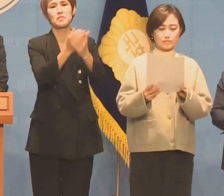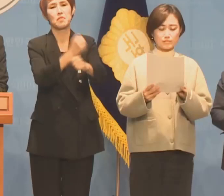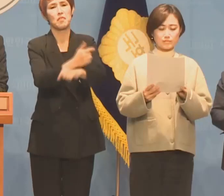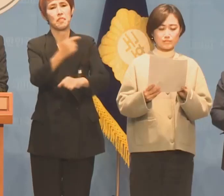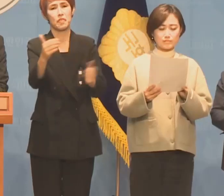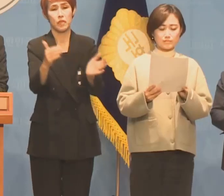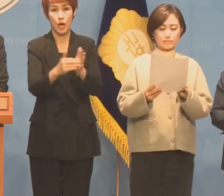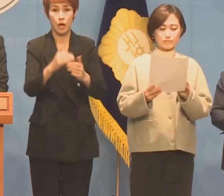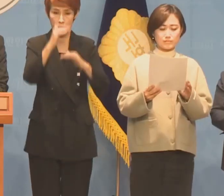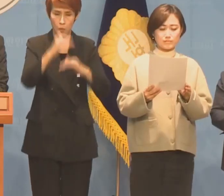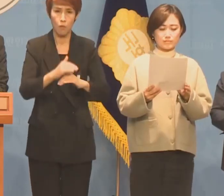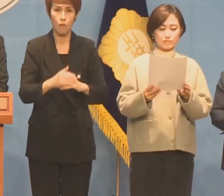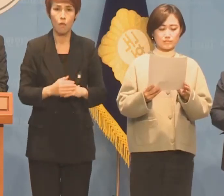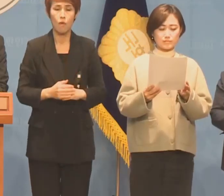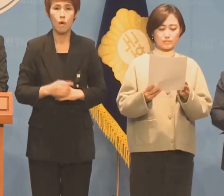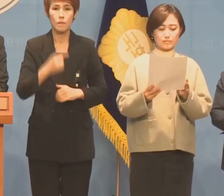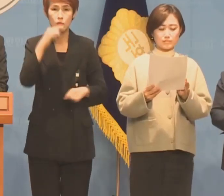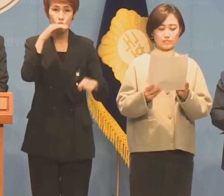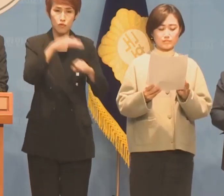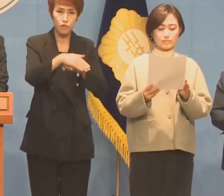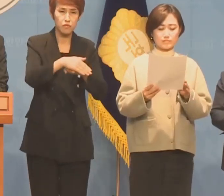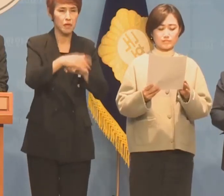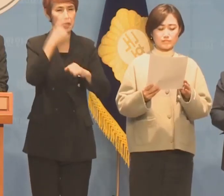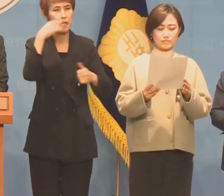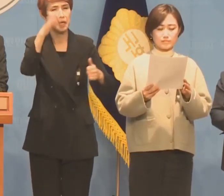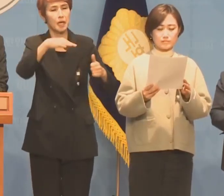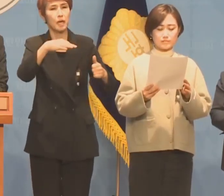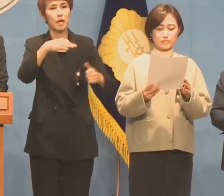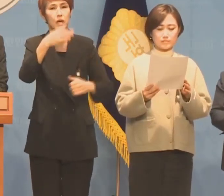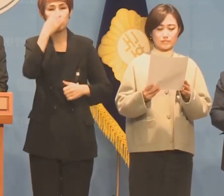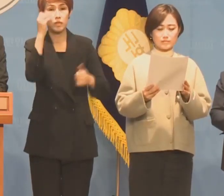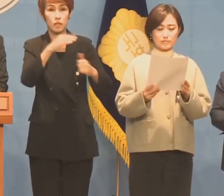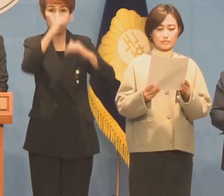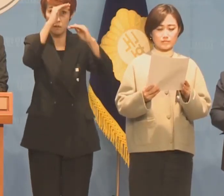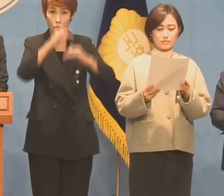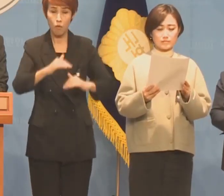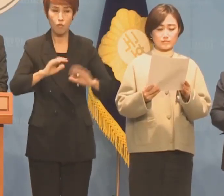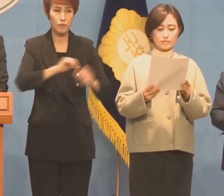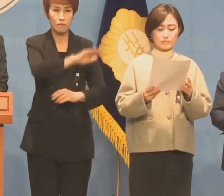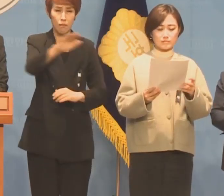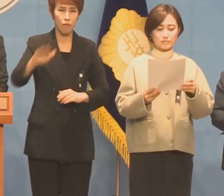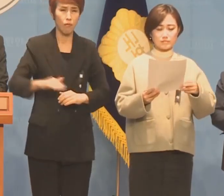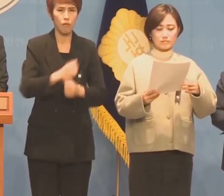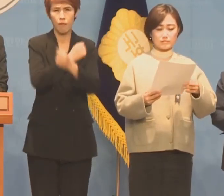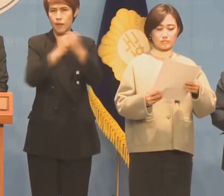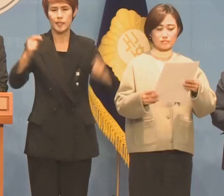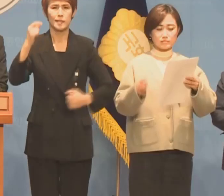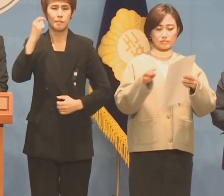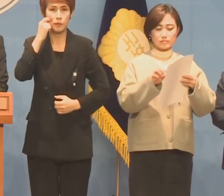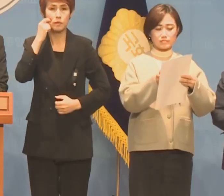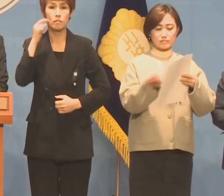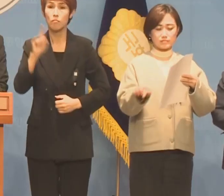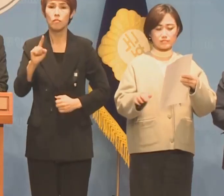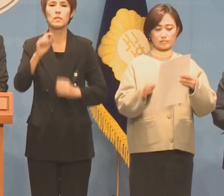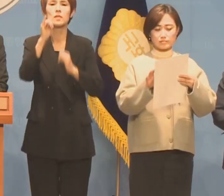민주화 과정을 폄훼하는 서술은 우리 국민 누구도 용납할 수 없는 명백한 역사